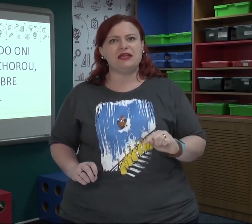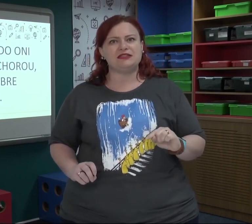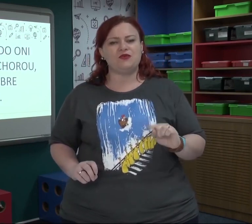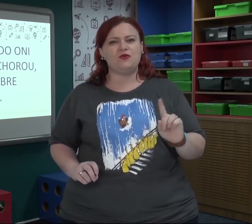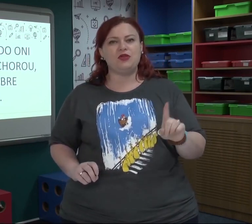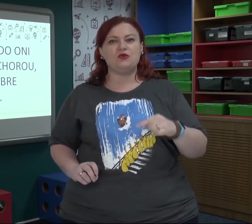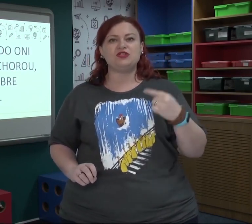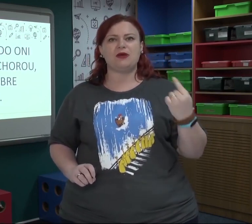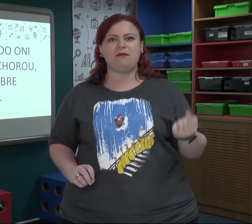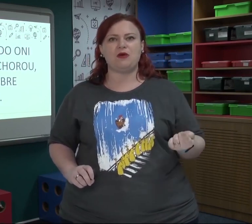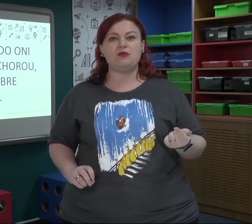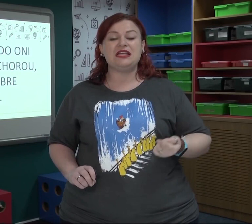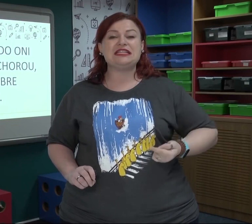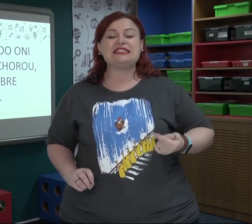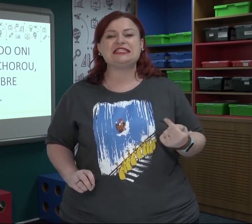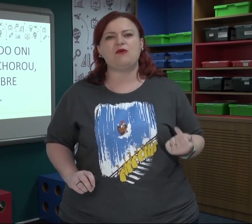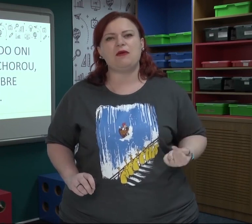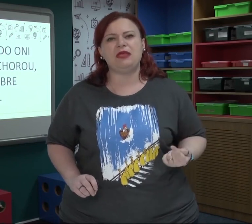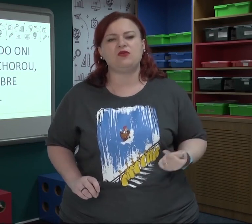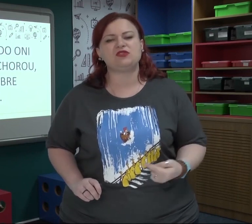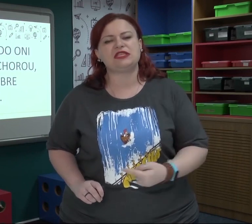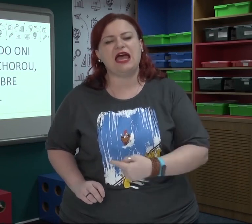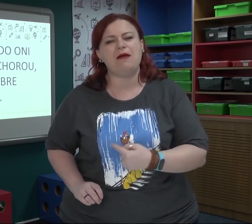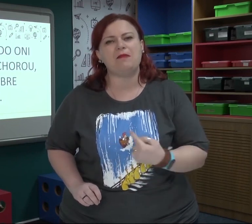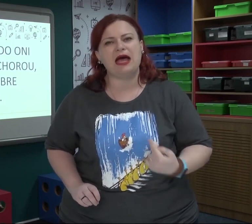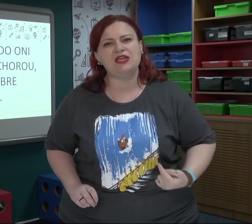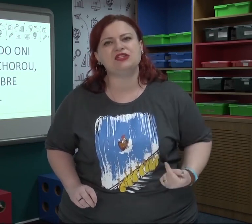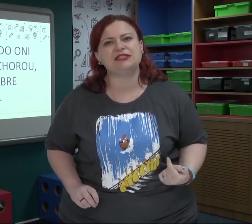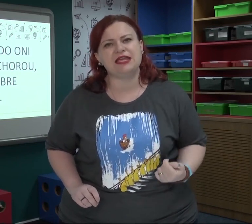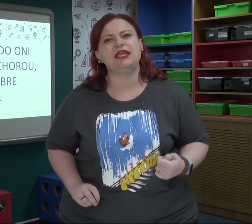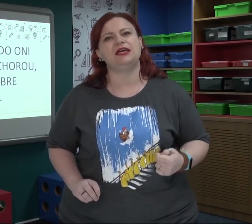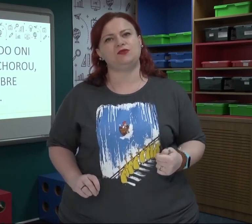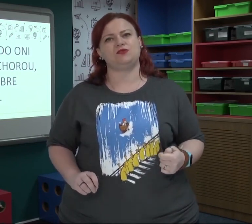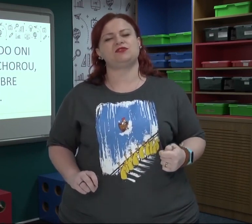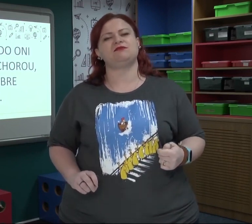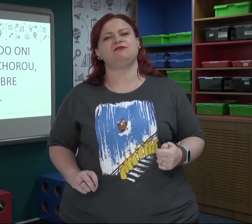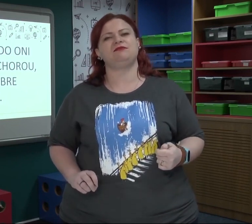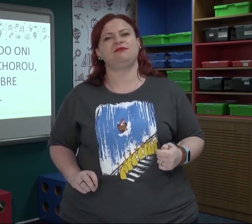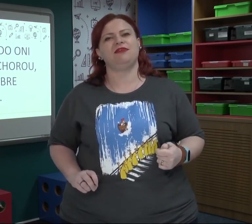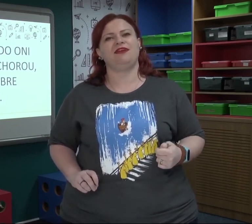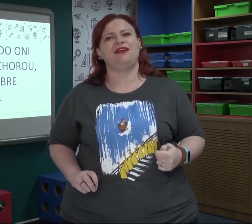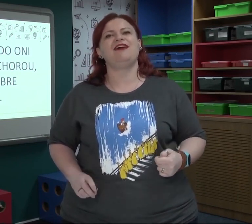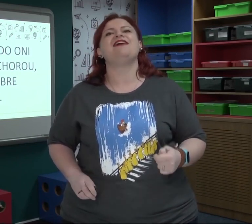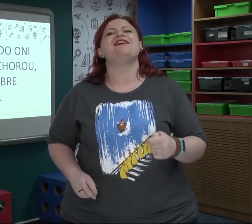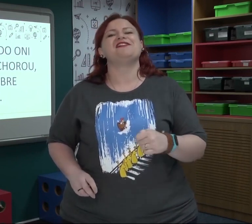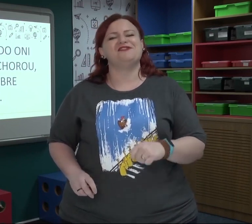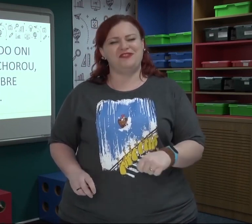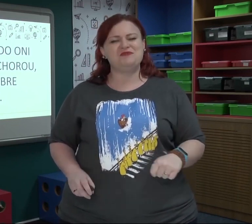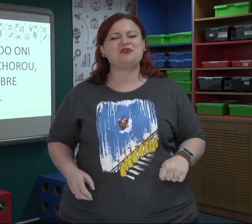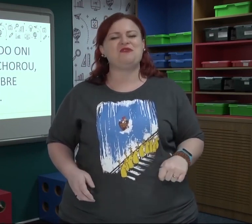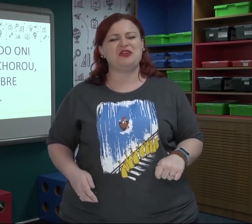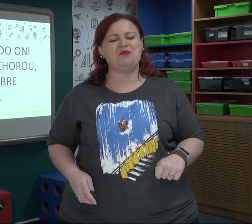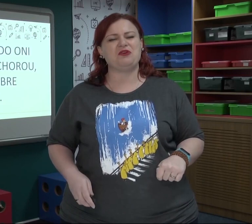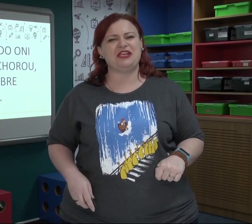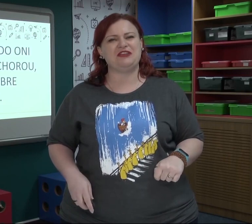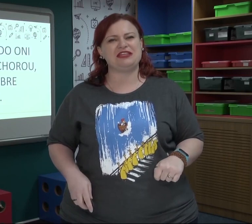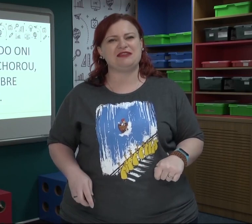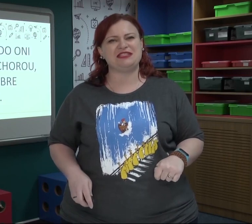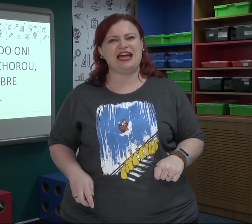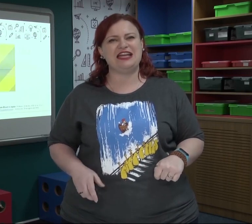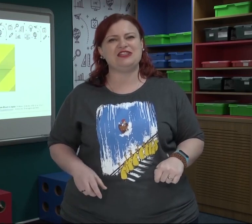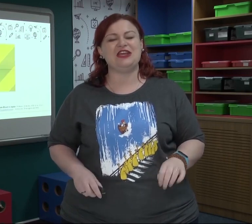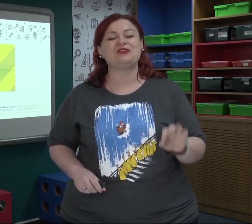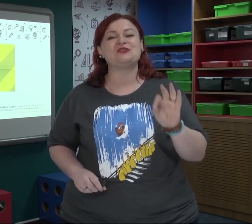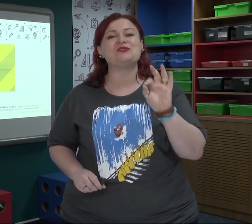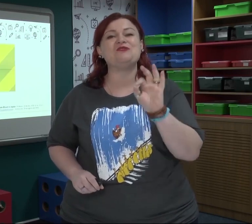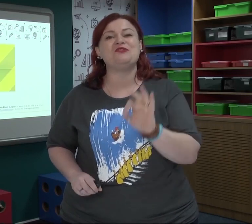que o Brasil e o Japão são amigos há mais de 100 anos. Vamos conferir um pouquinho